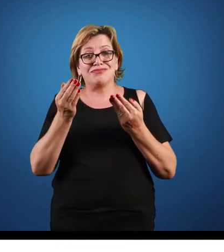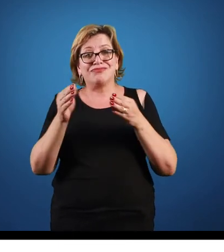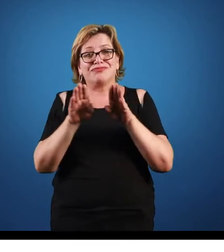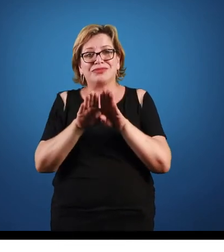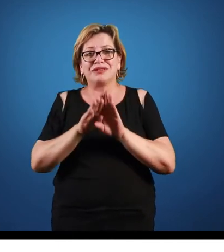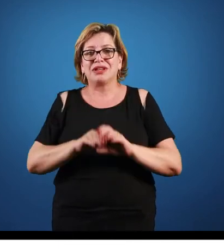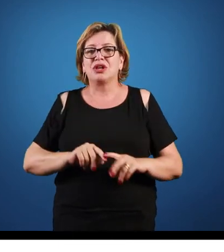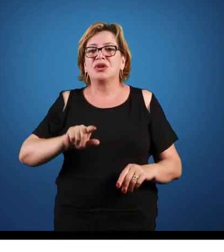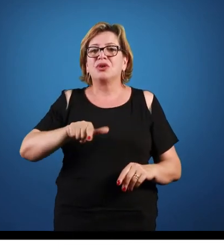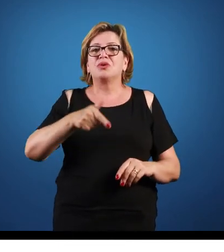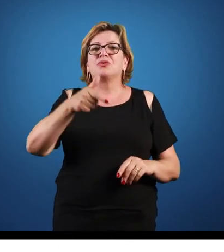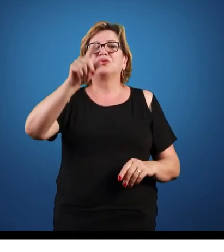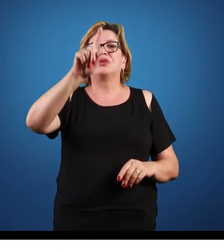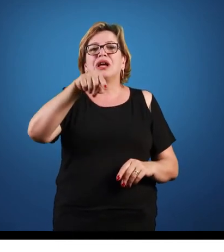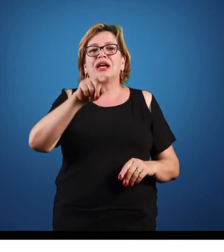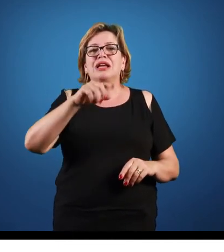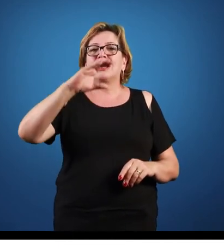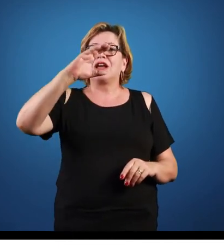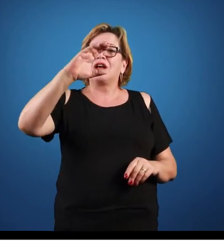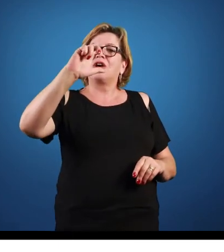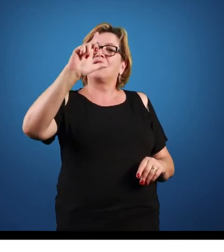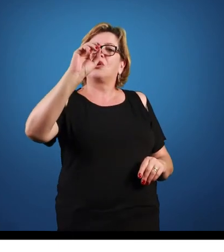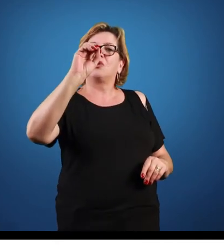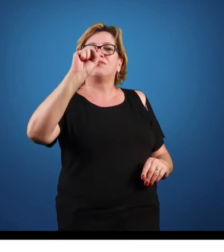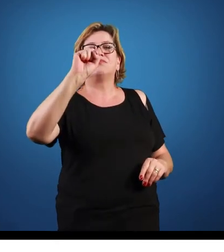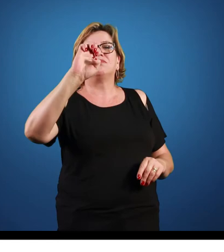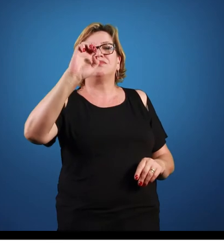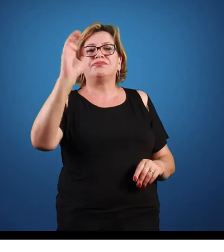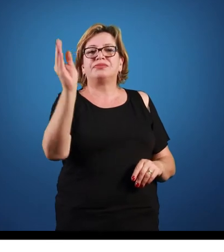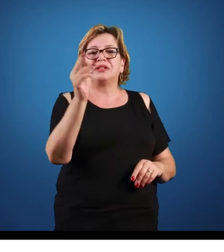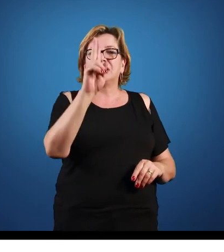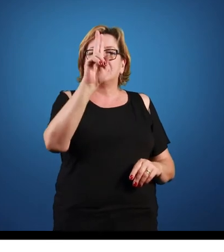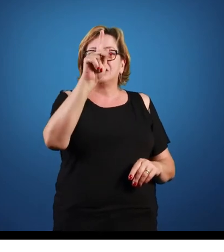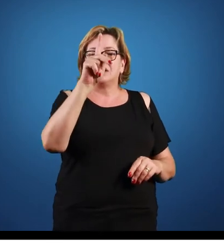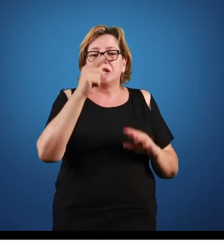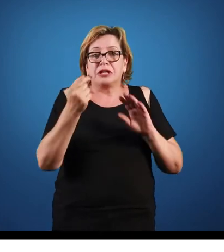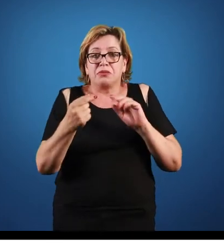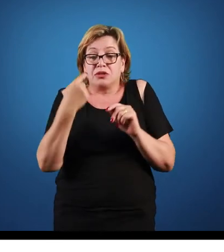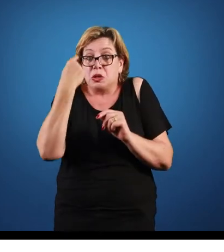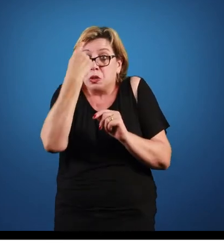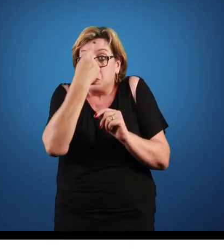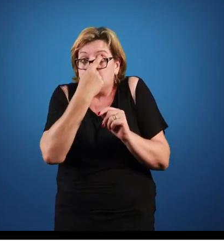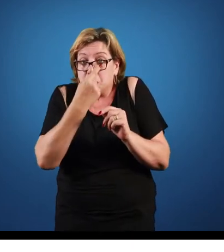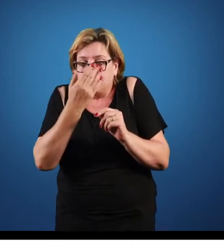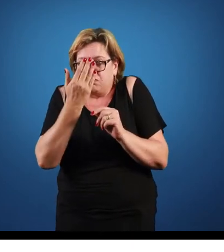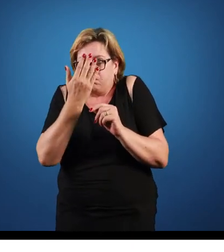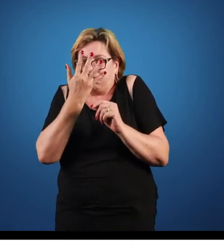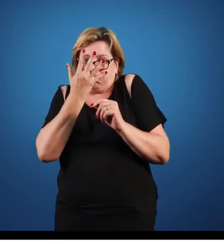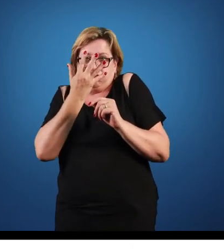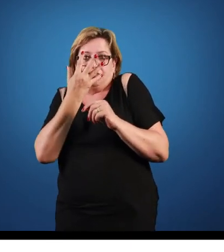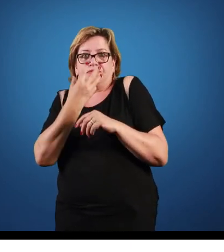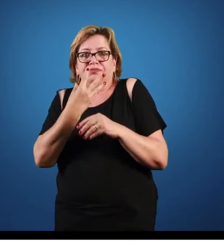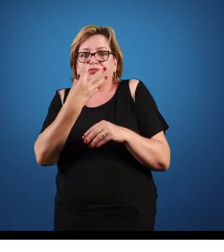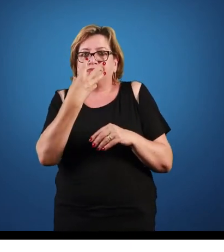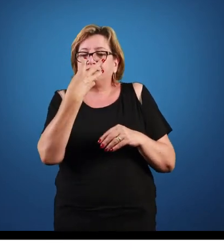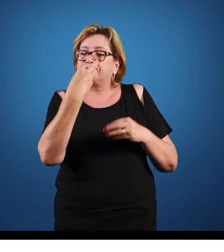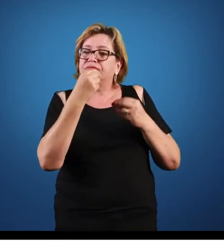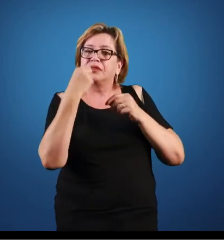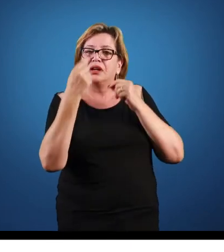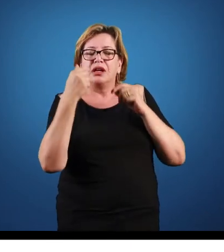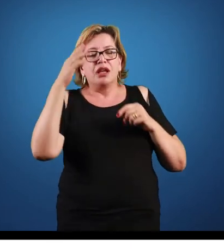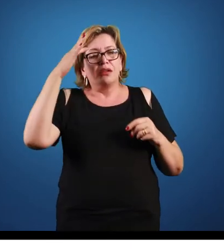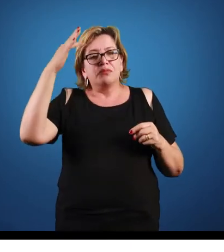outro plano que a gente tenha o plano cruzado porque é um plano que é mostra por exemplo meu rosto intercâmbios o imagine uma cena aqui